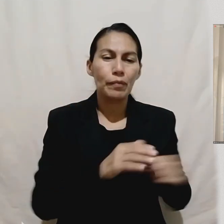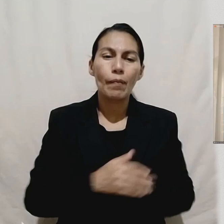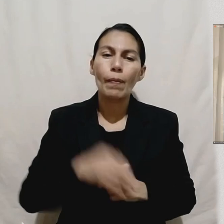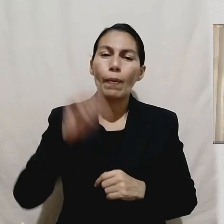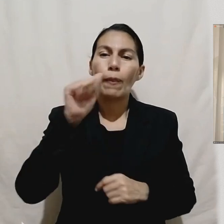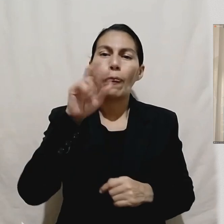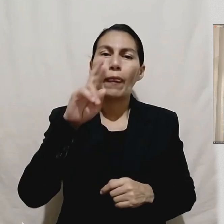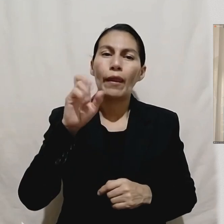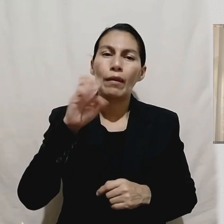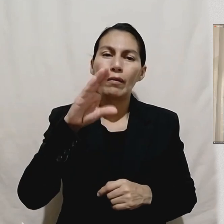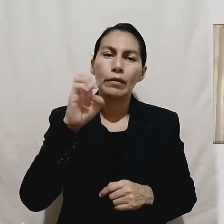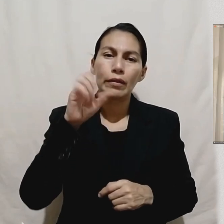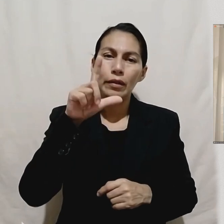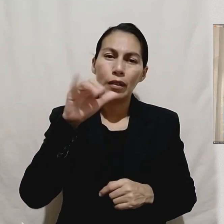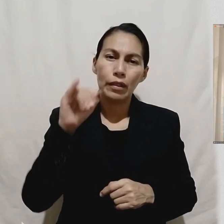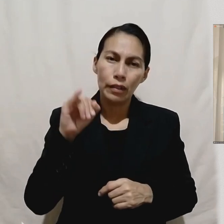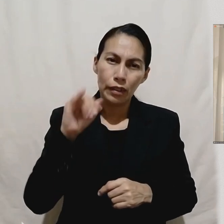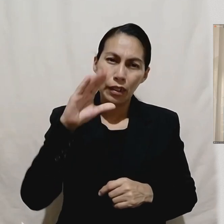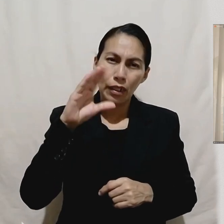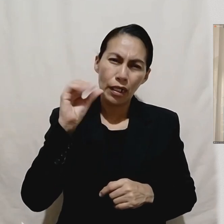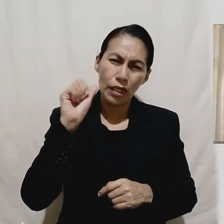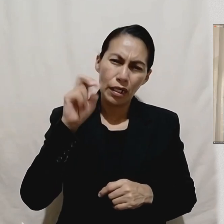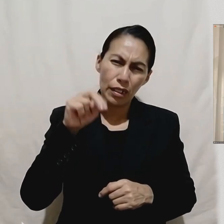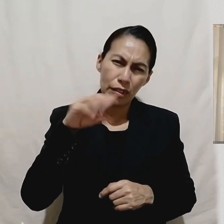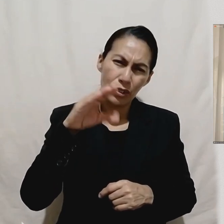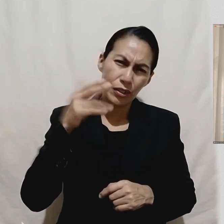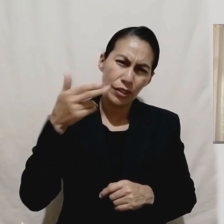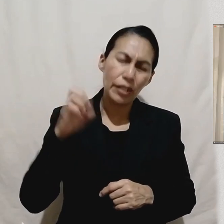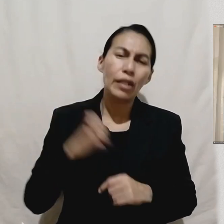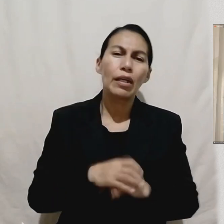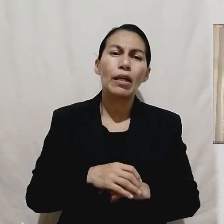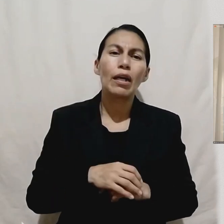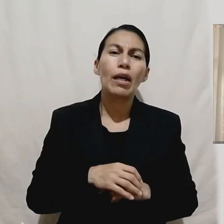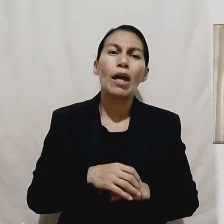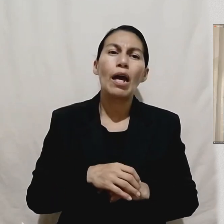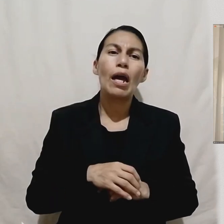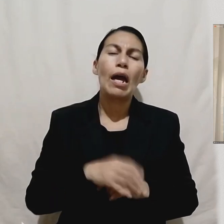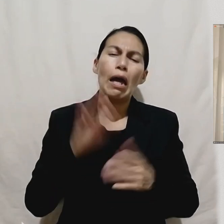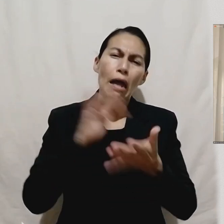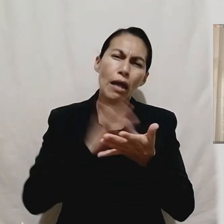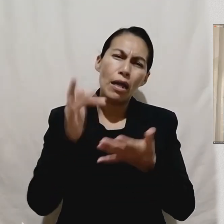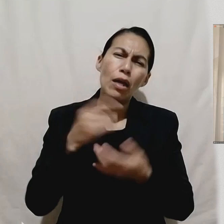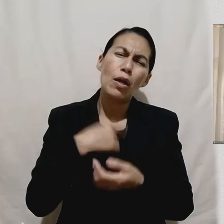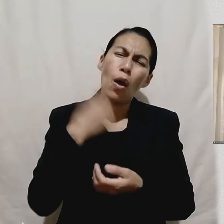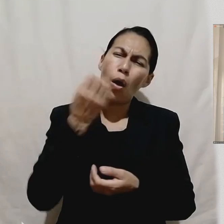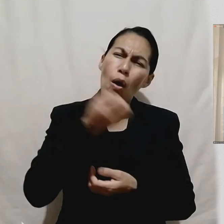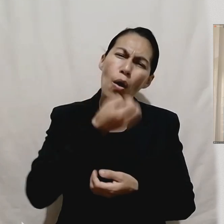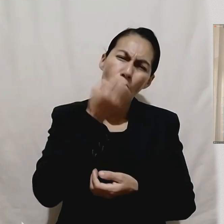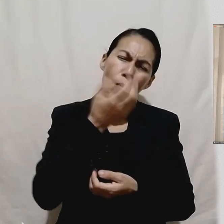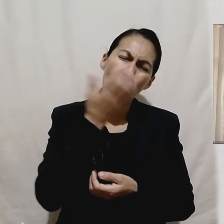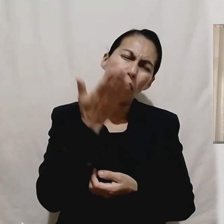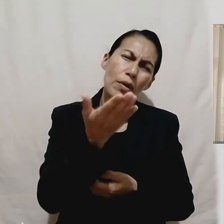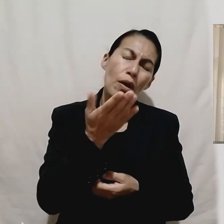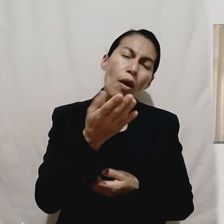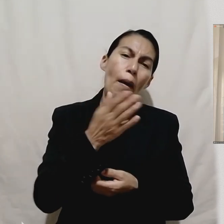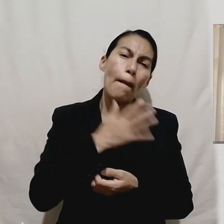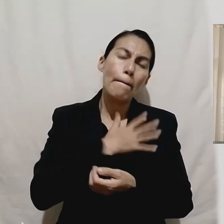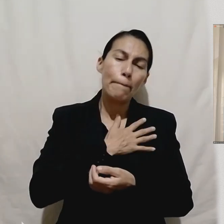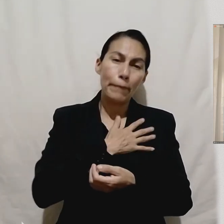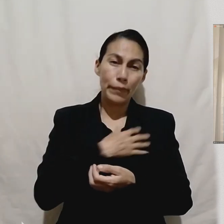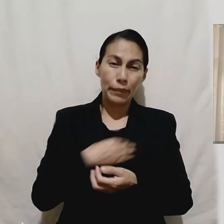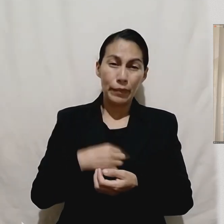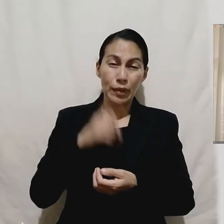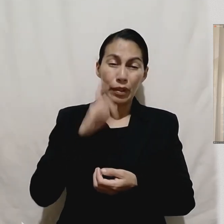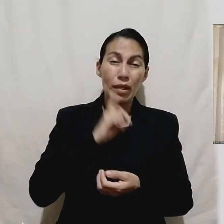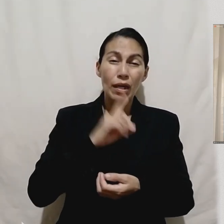aracelis canche buenas noches Le ruego oración por mi hija Laura Beatriz y Cecilia para